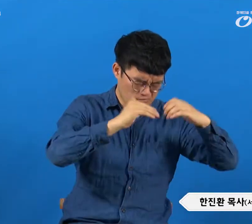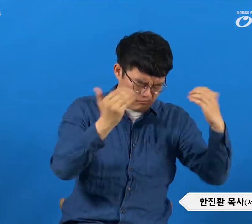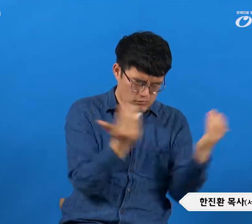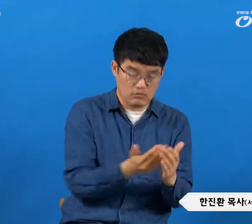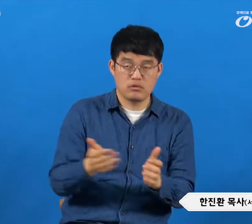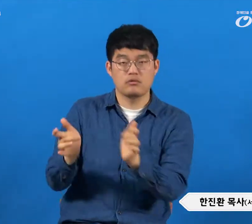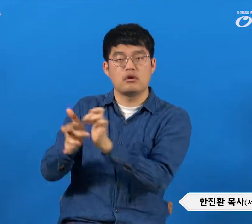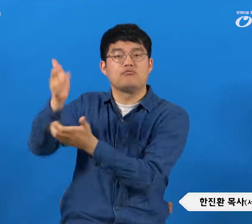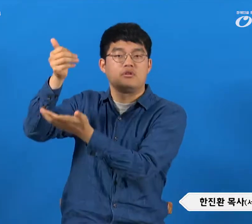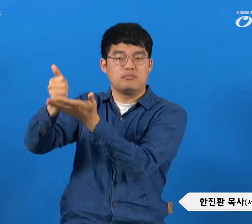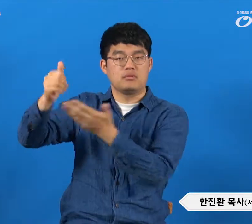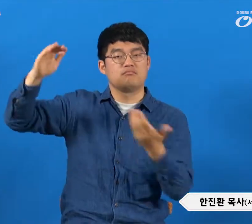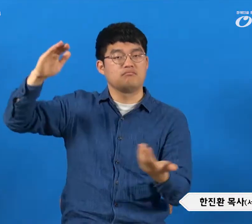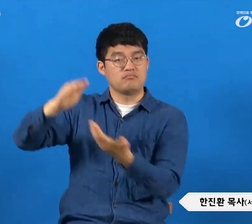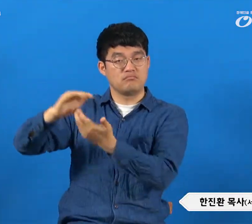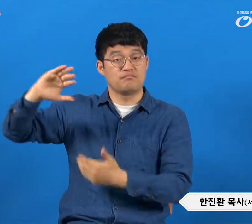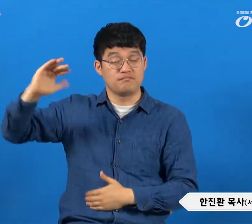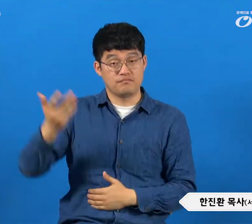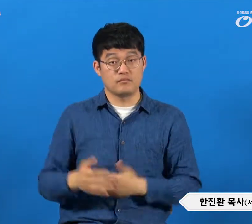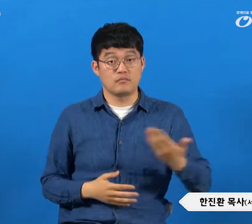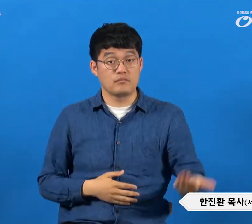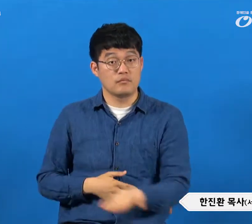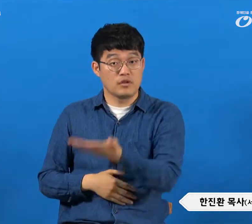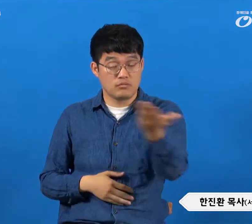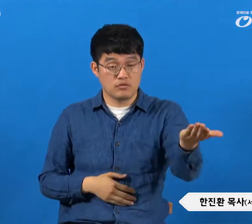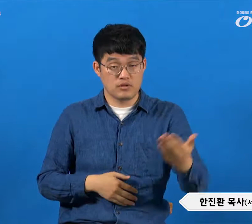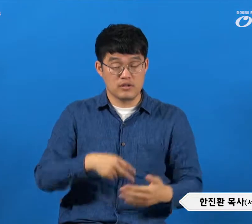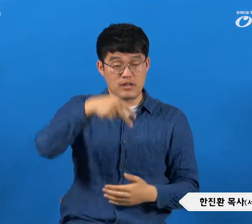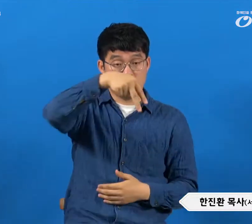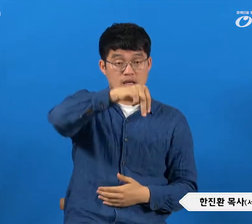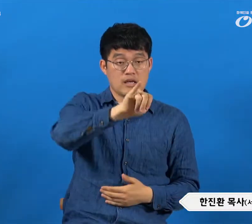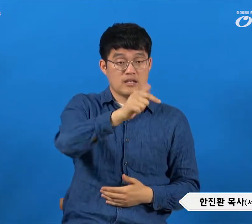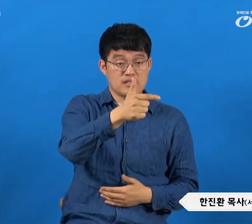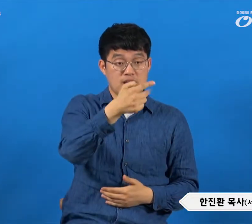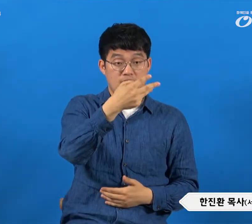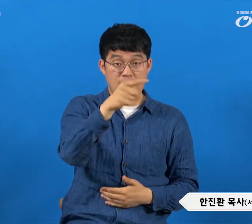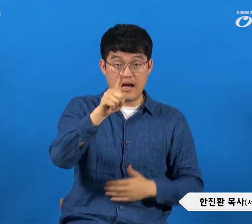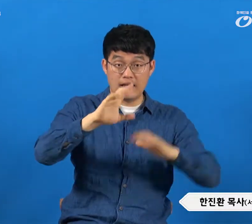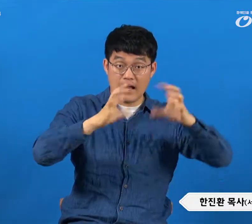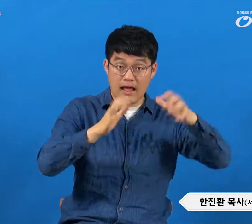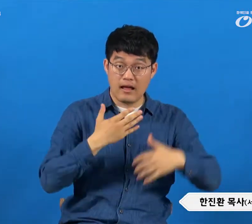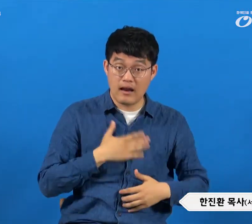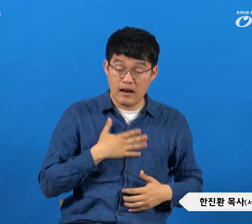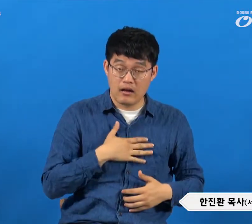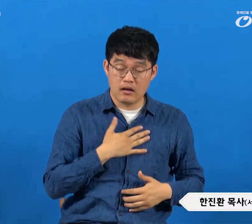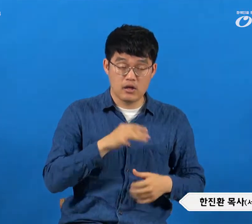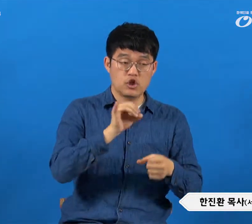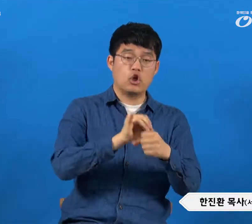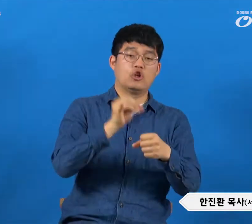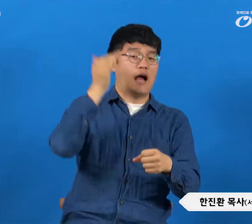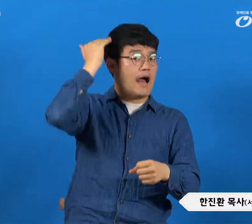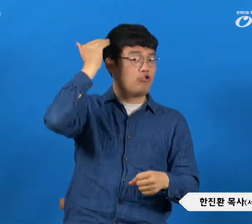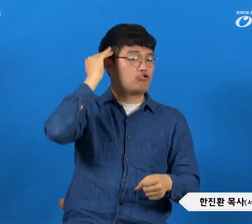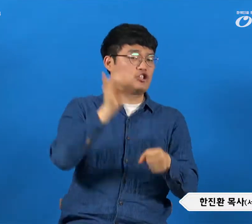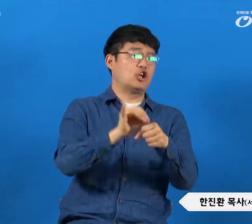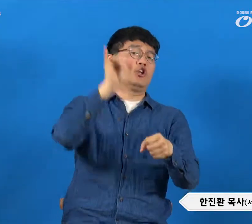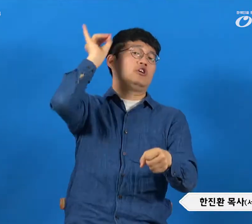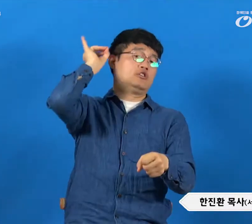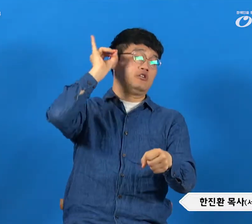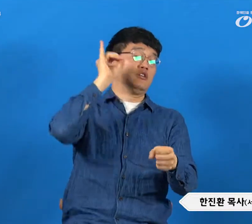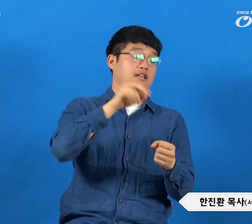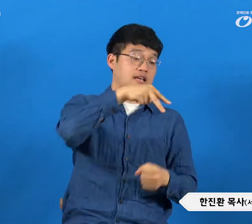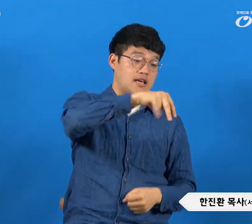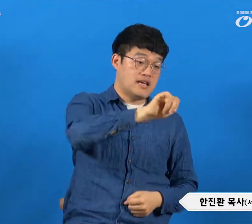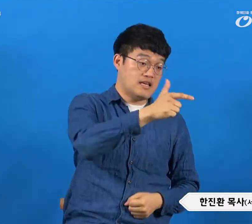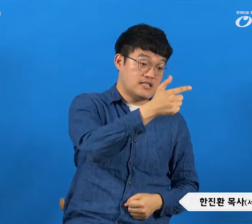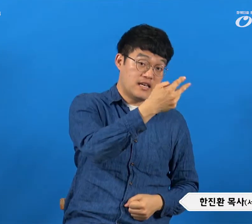이루어졌습니다. 여러분, 신라시대 때, 천년 전이면 신라시대 때죠. 신라시대 때 한